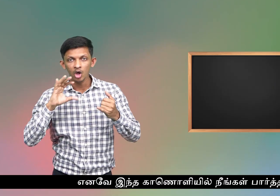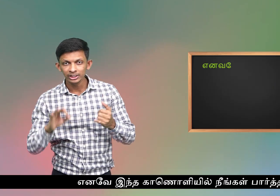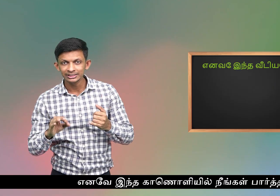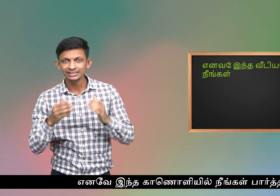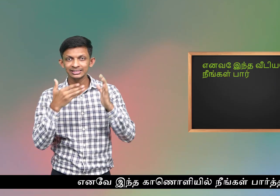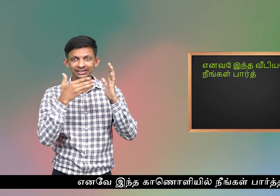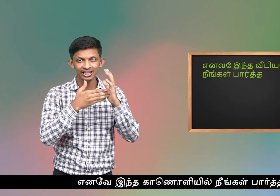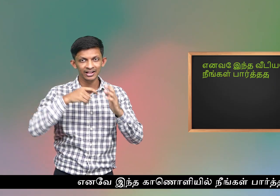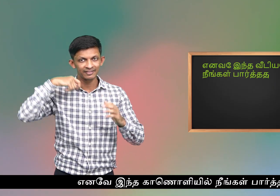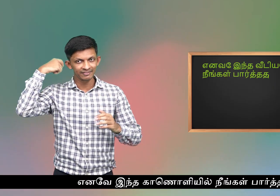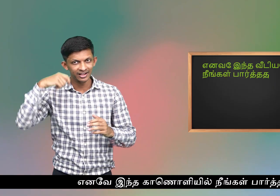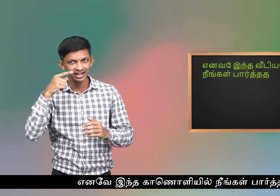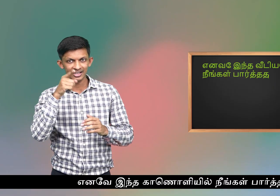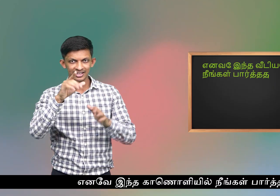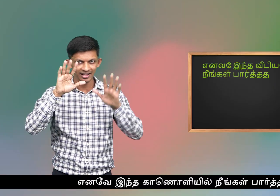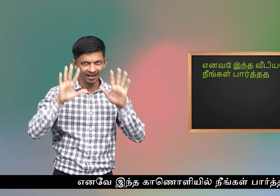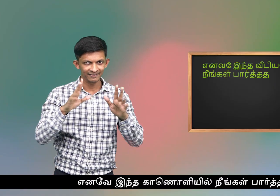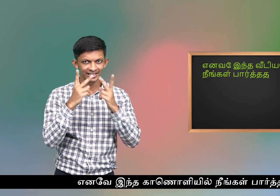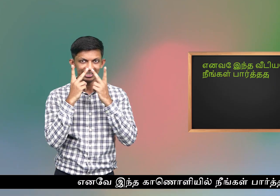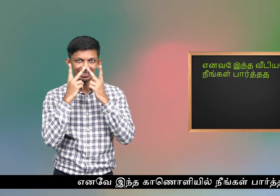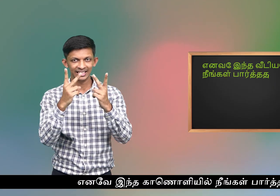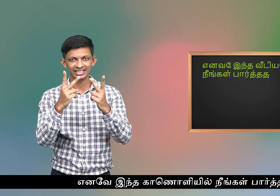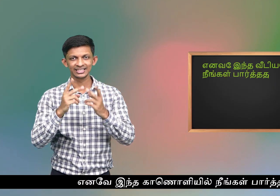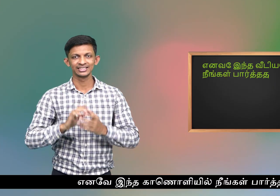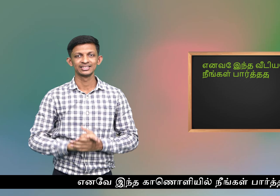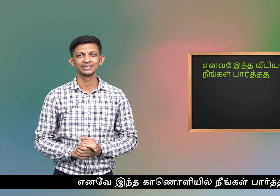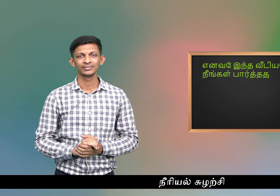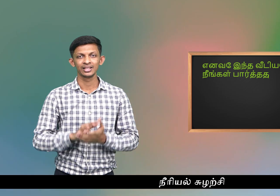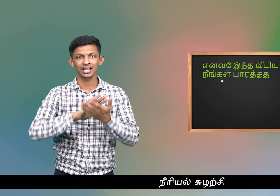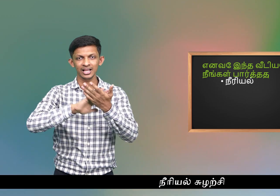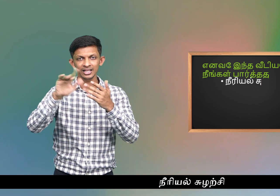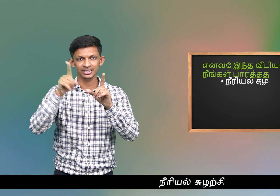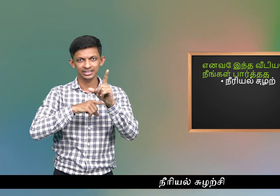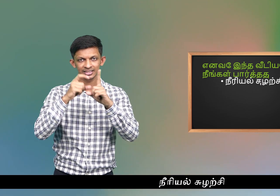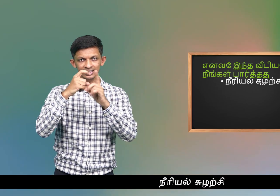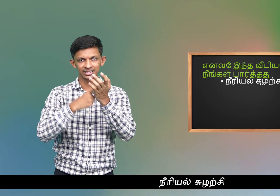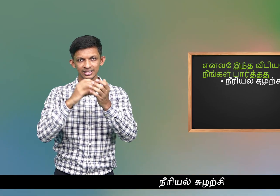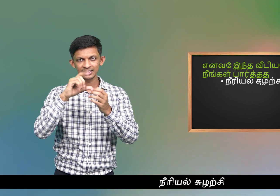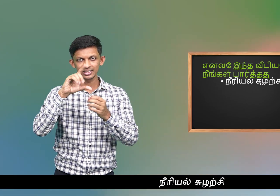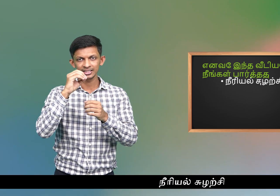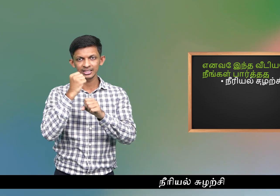எனவே இந்த காணொளியில் நீங்கள் பார்த்தீர்கள்: நீரியல் சுழற்சி,